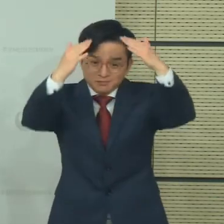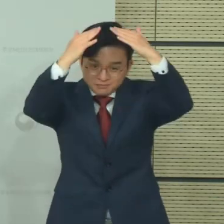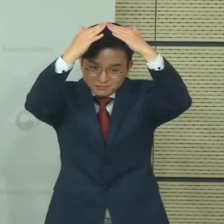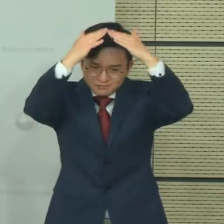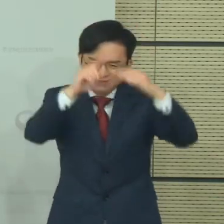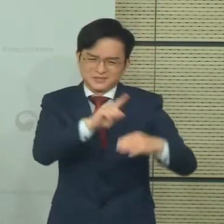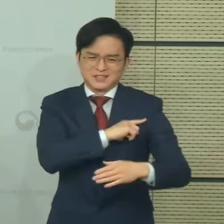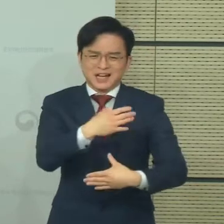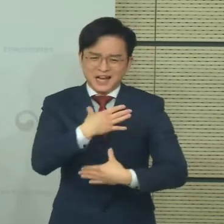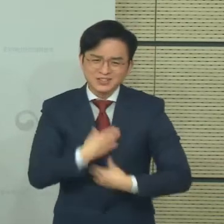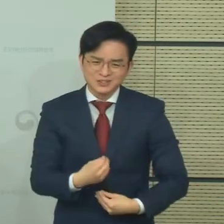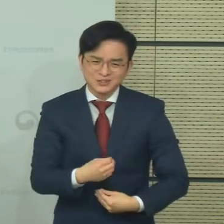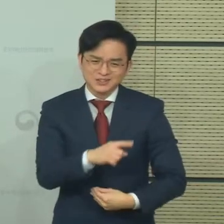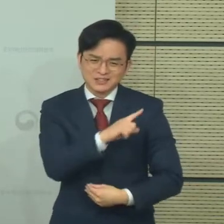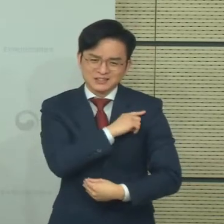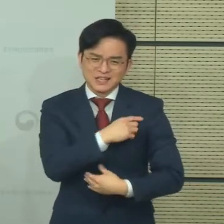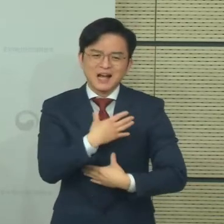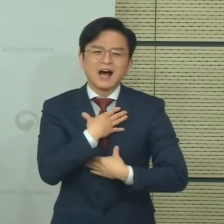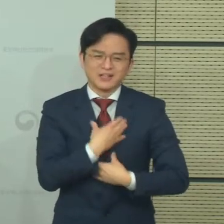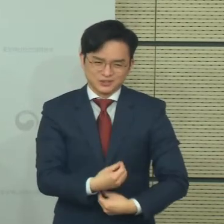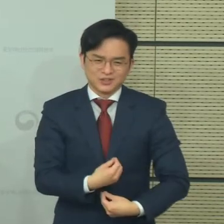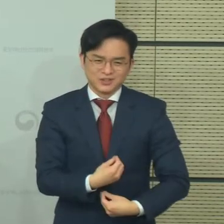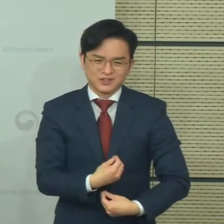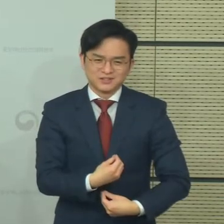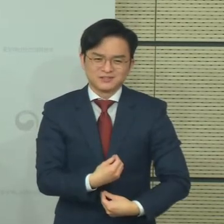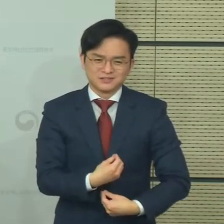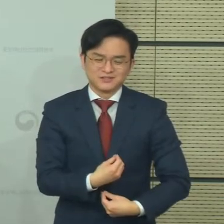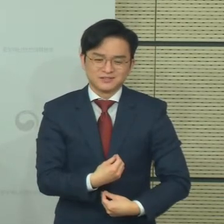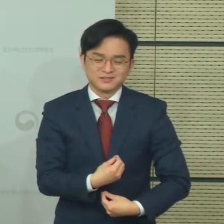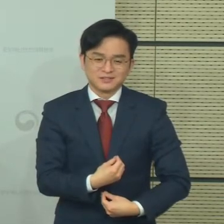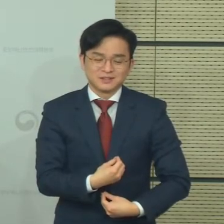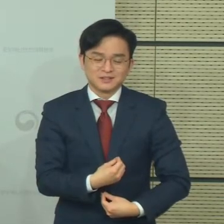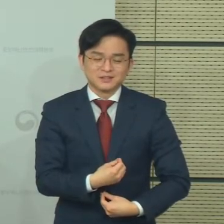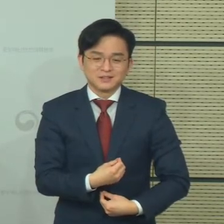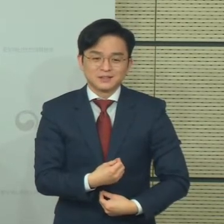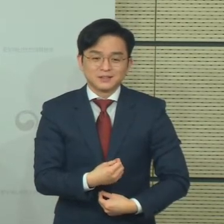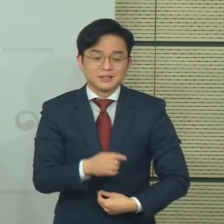아니라 그냥 2미터 이상의 어떤 거리를 두고 산책을 하시는 것은